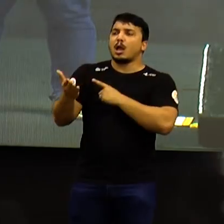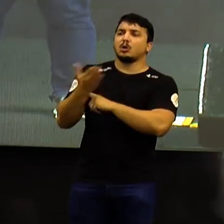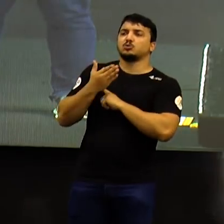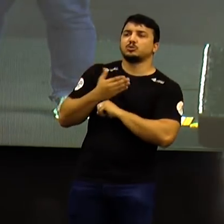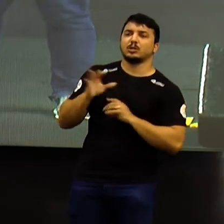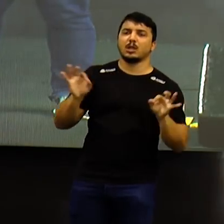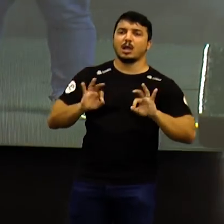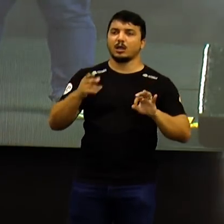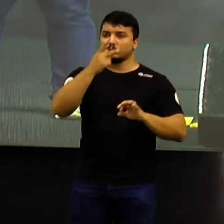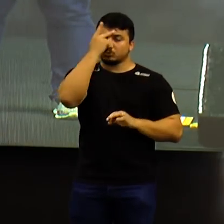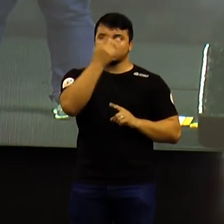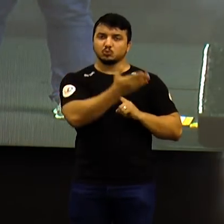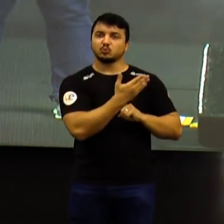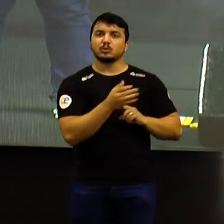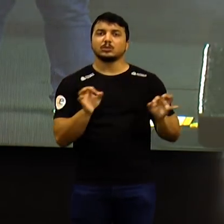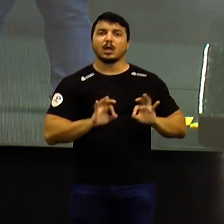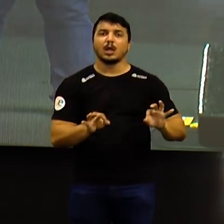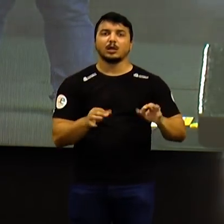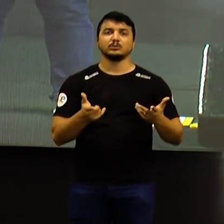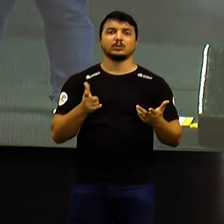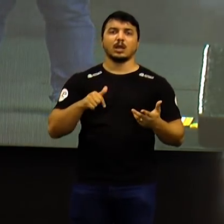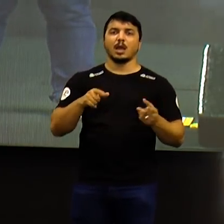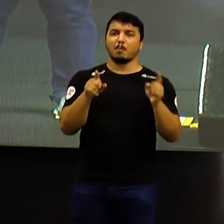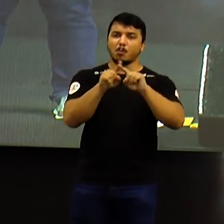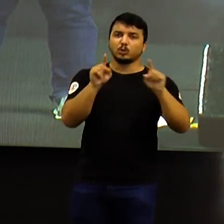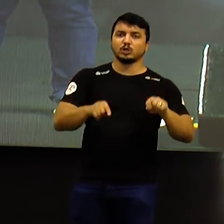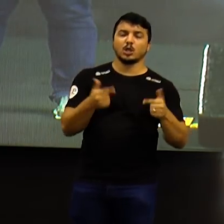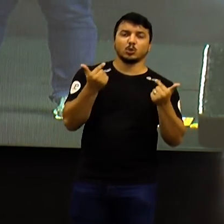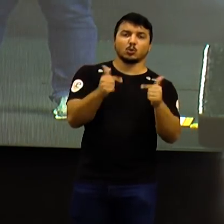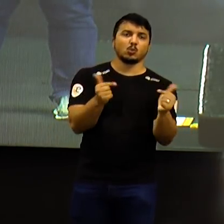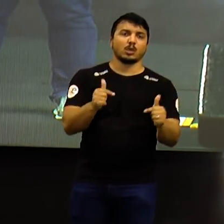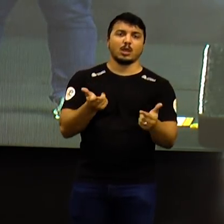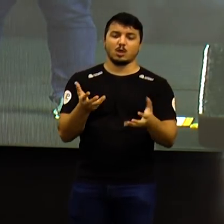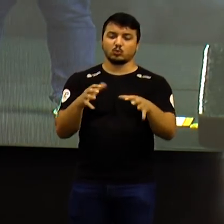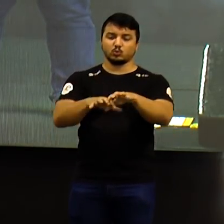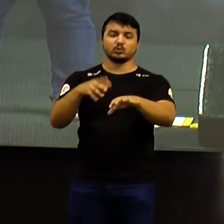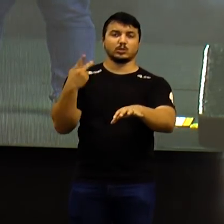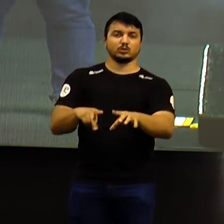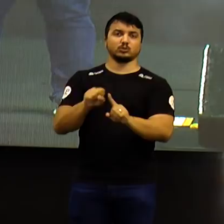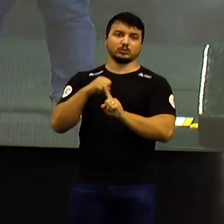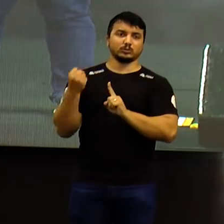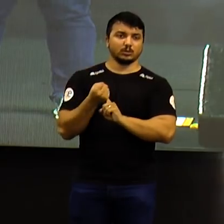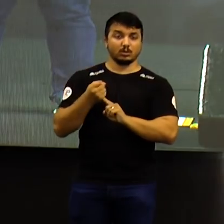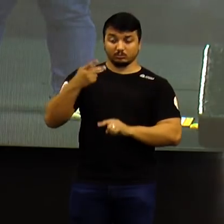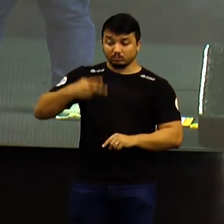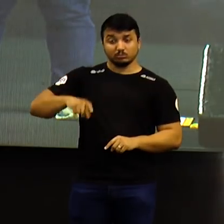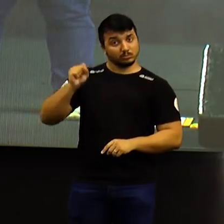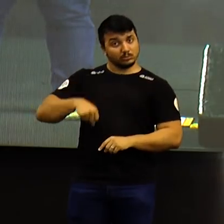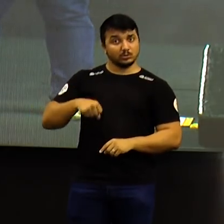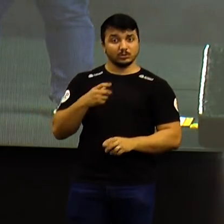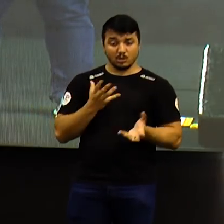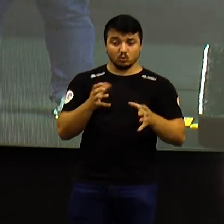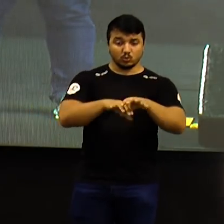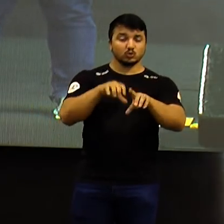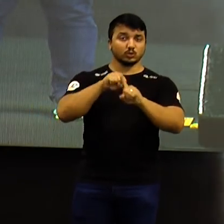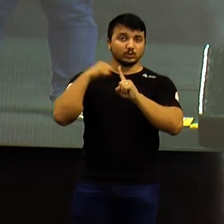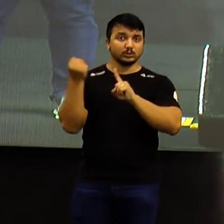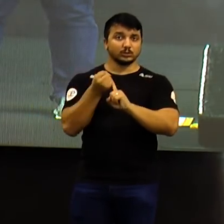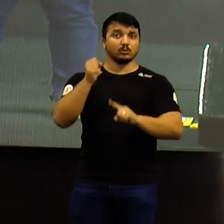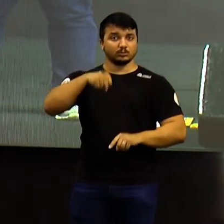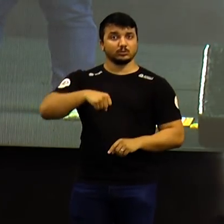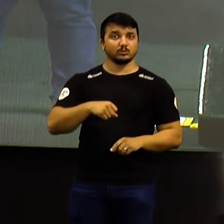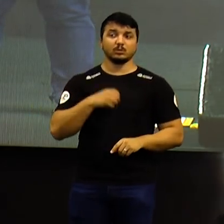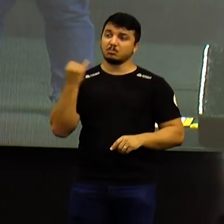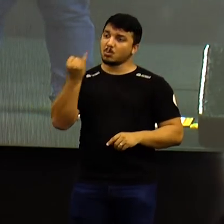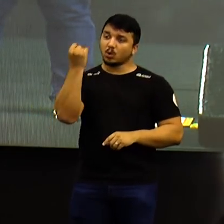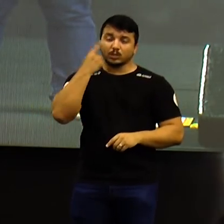para você, que não existem projetos de inclusão social. Isso é um projeto de inclusão social. É importante que